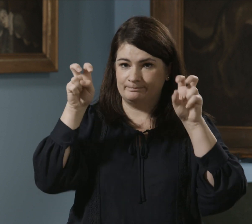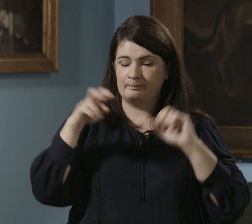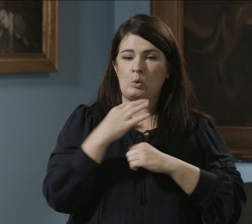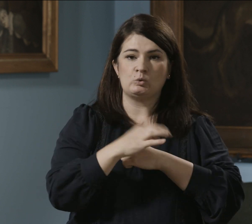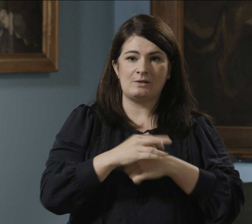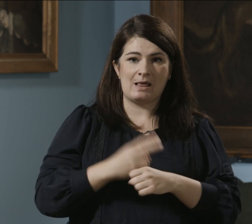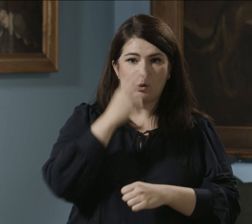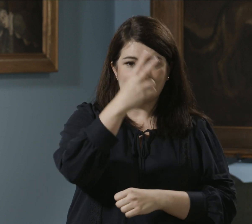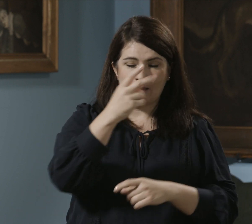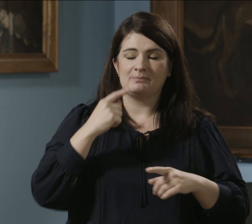Dostępna.